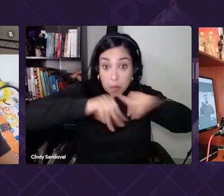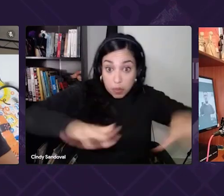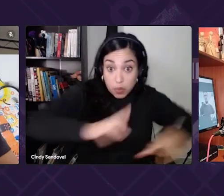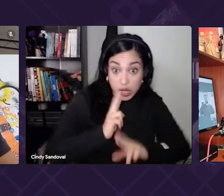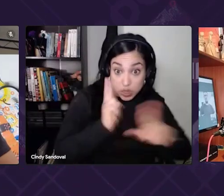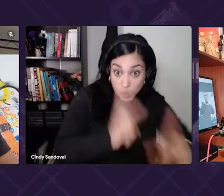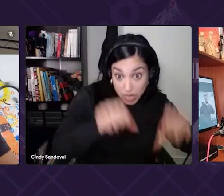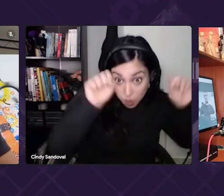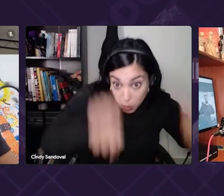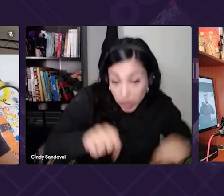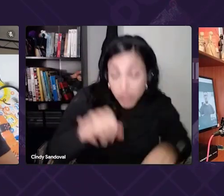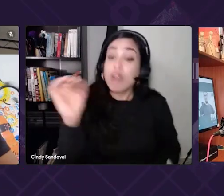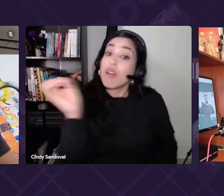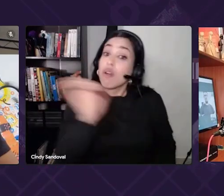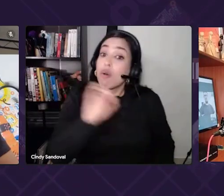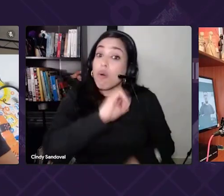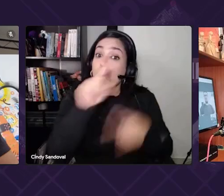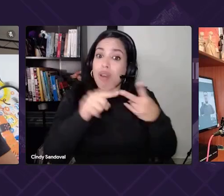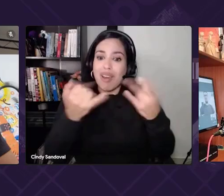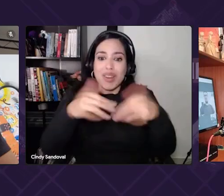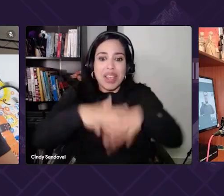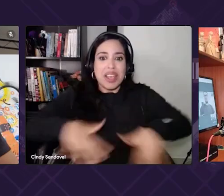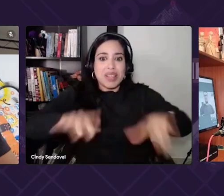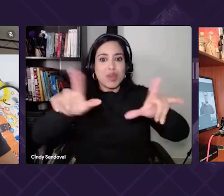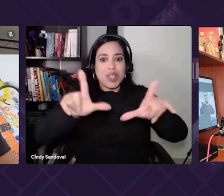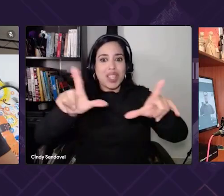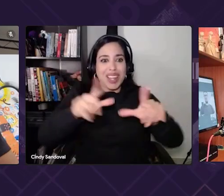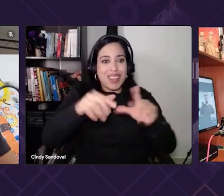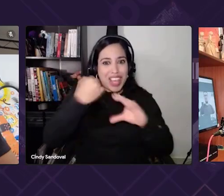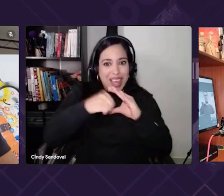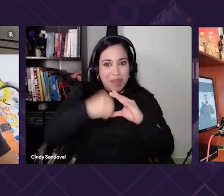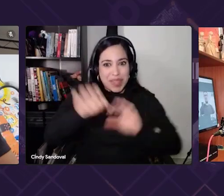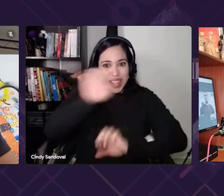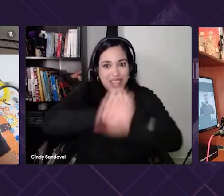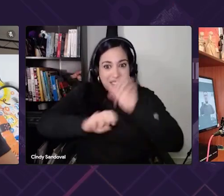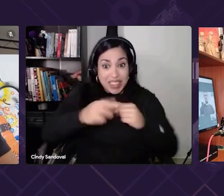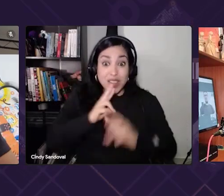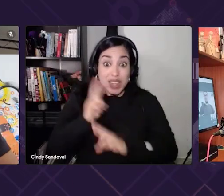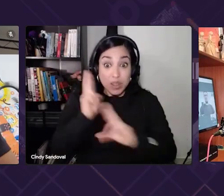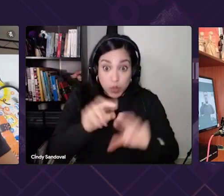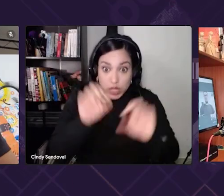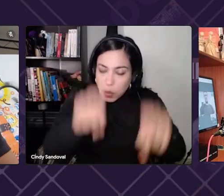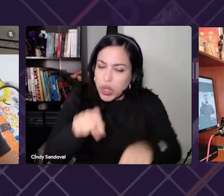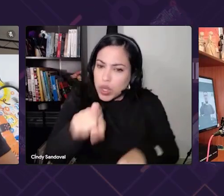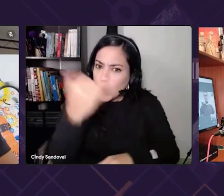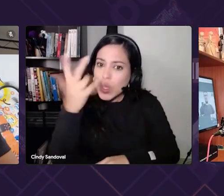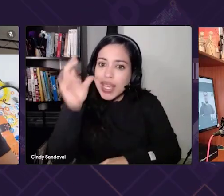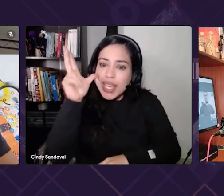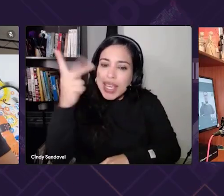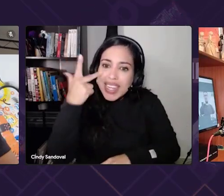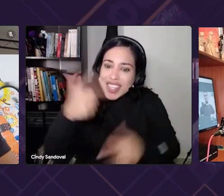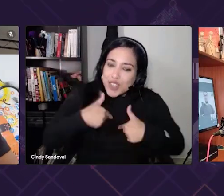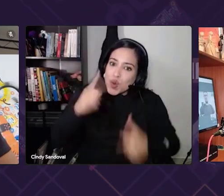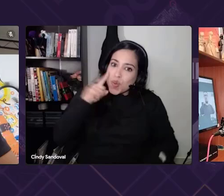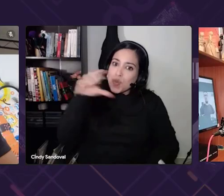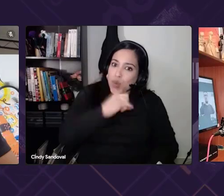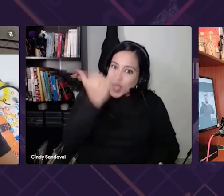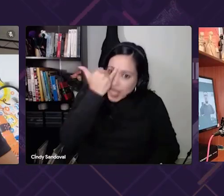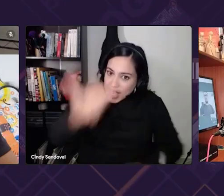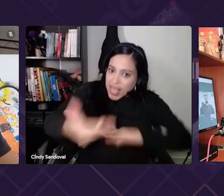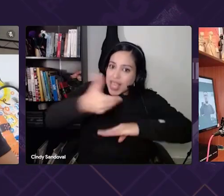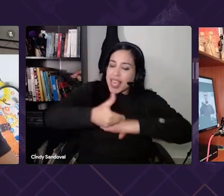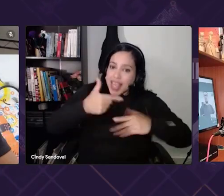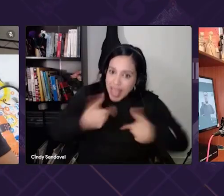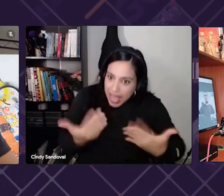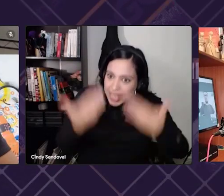canal o bien en este espacio de televisión. De manera que esa es una idea muy poderosa que creo que vale